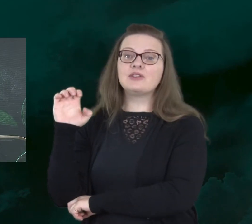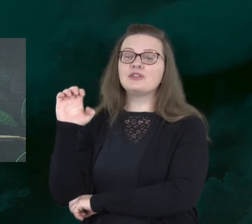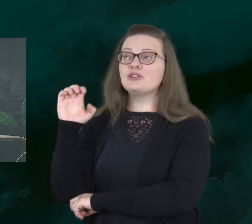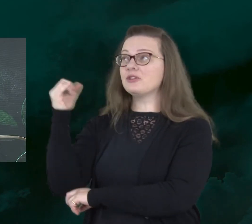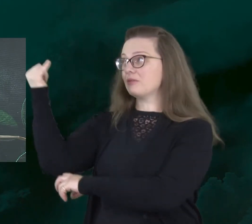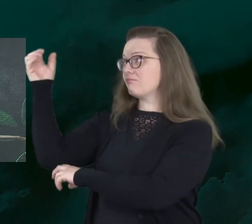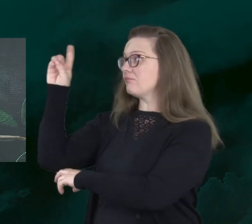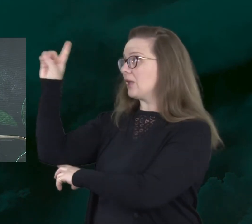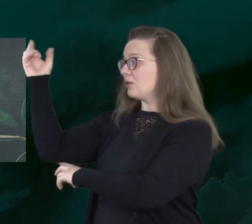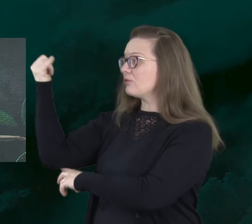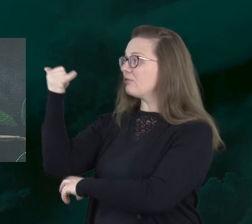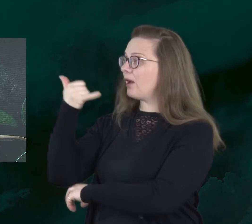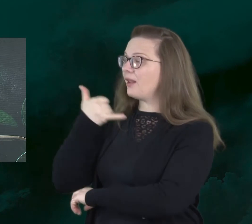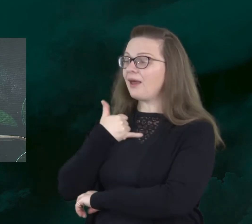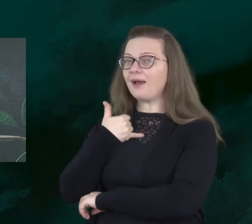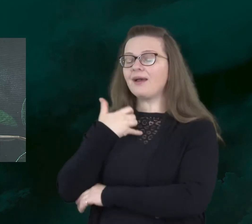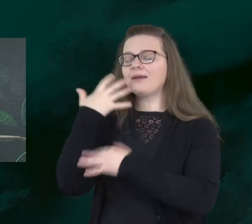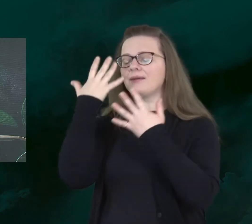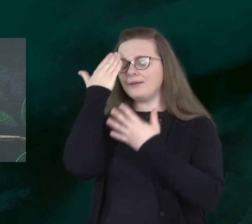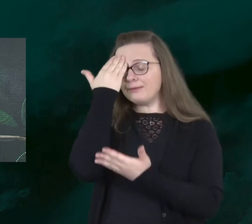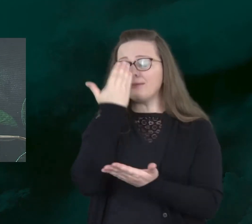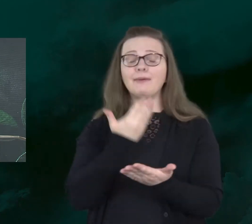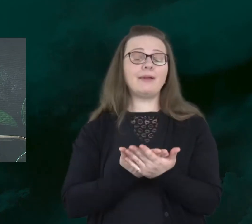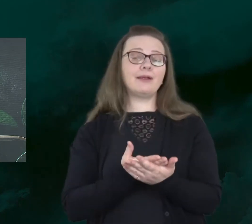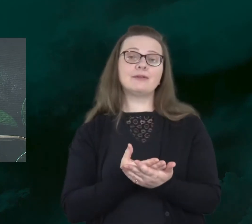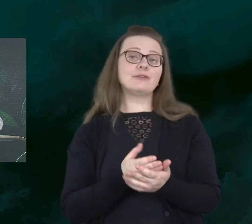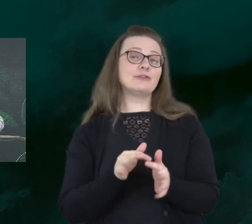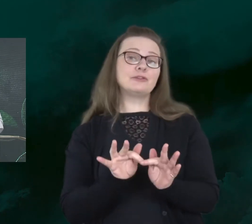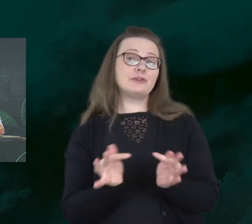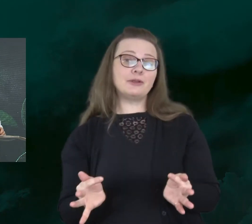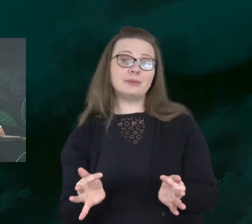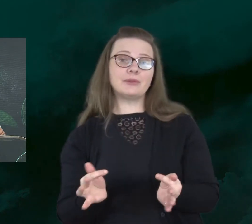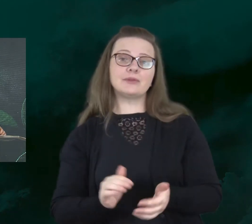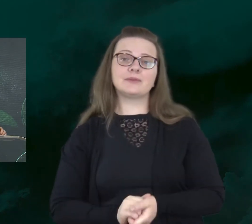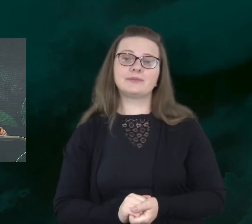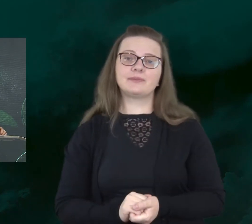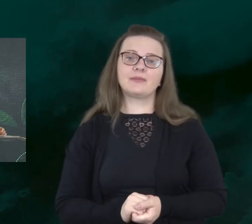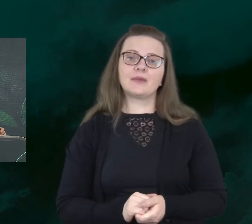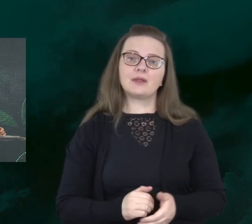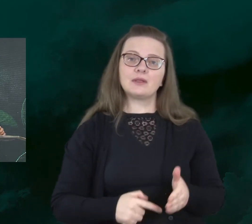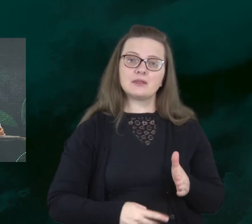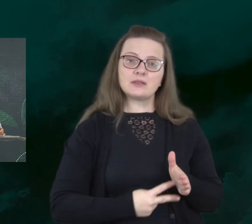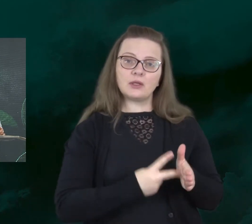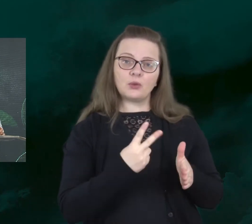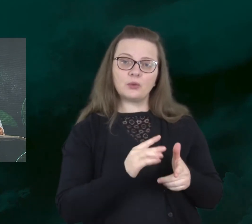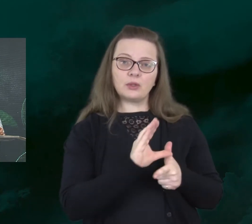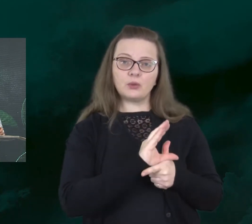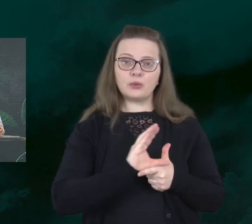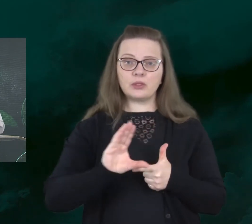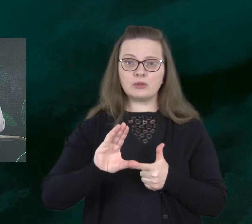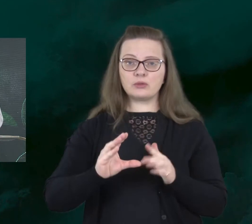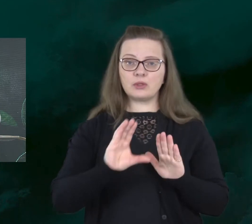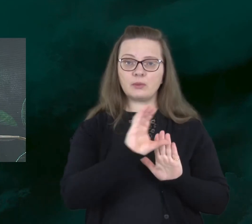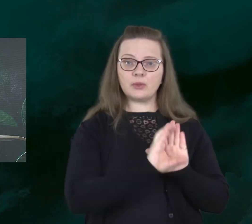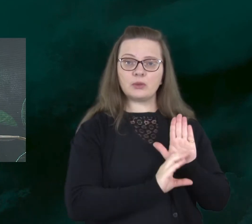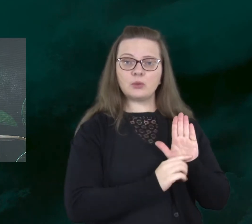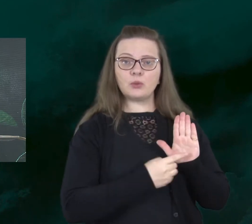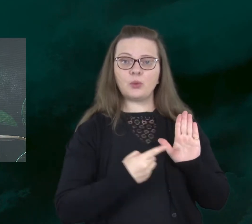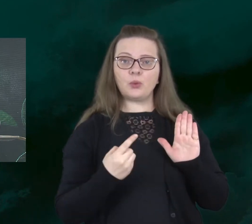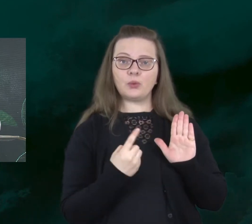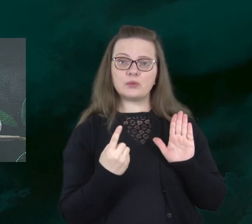queridos irmãos. É disso que nós precisamos. Então, 2 Coríntios 11, versículo 2.